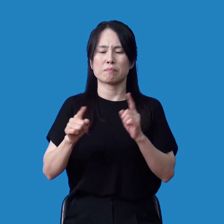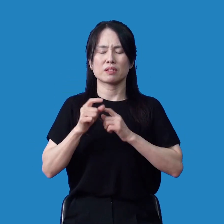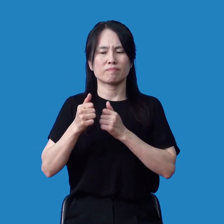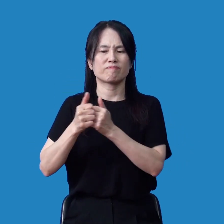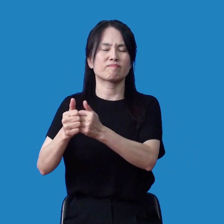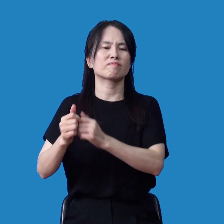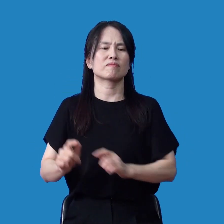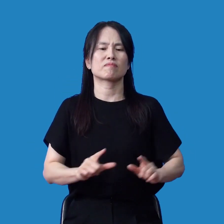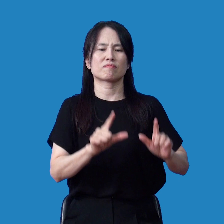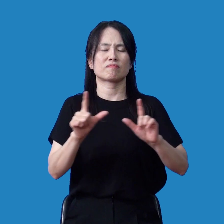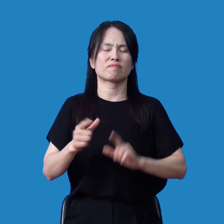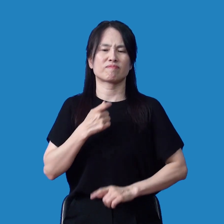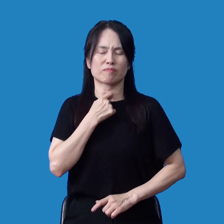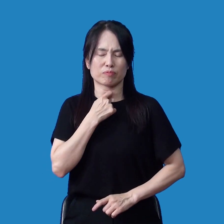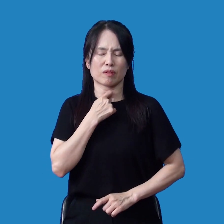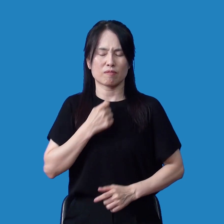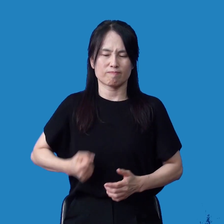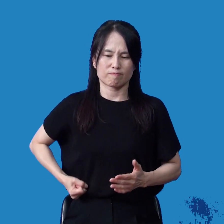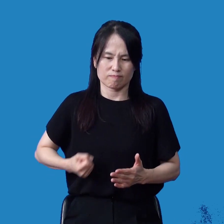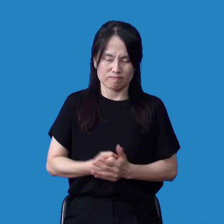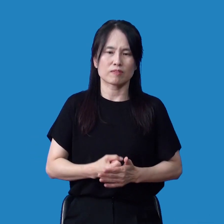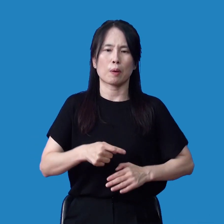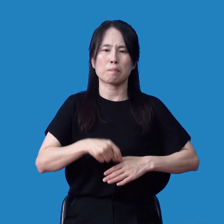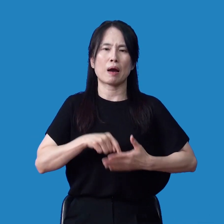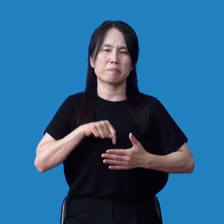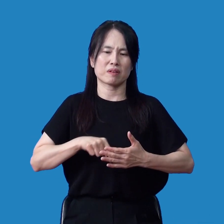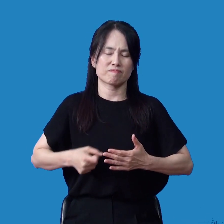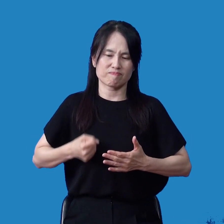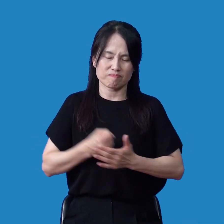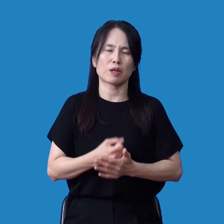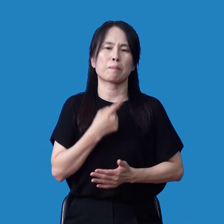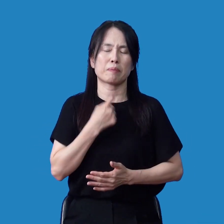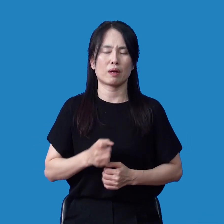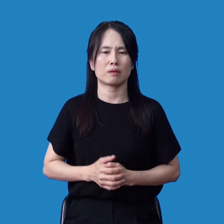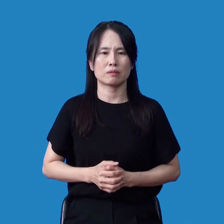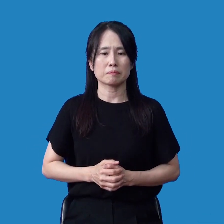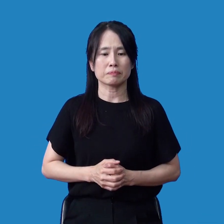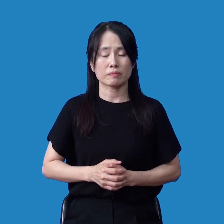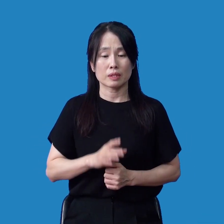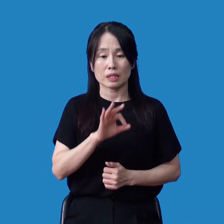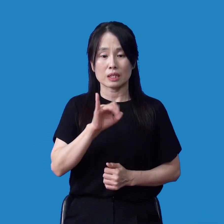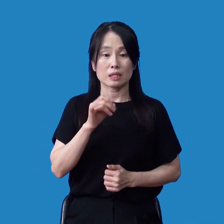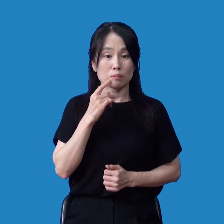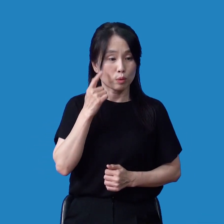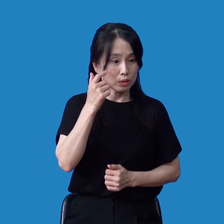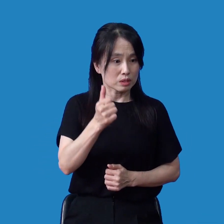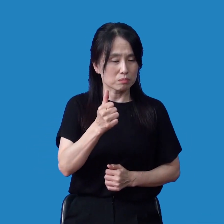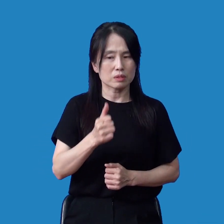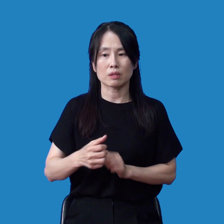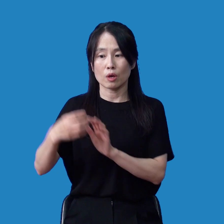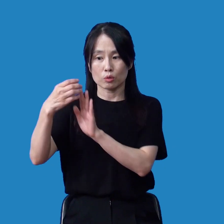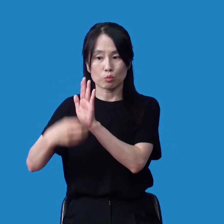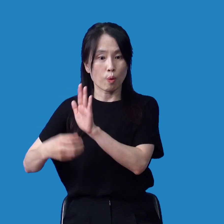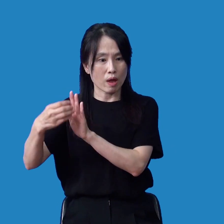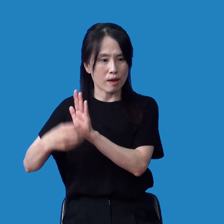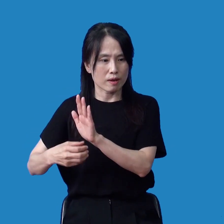그렇게 오히려 다짐을 했다고 합니다. 그것 때문에 그 목사님은 노예에서